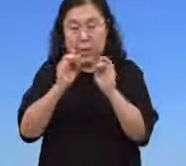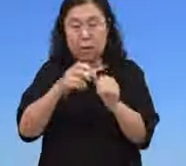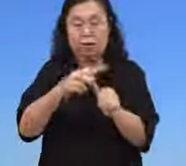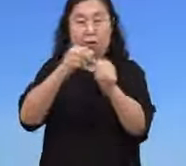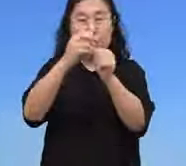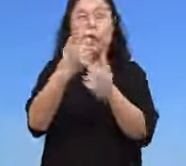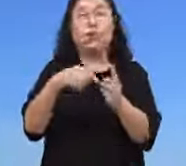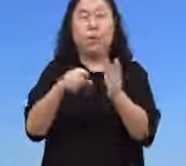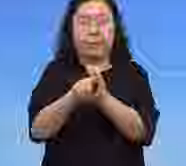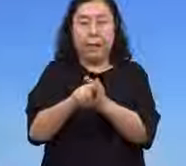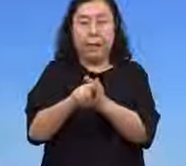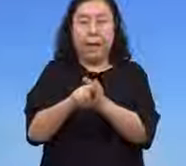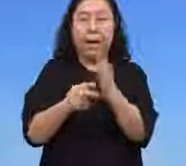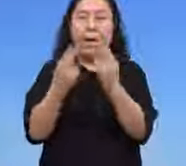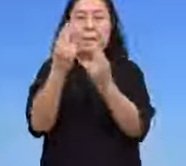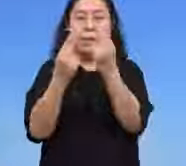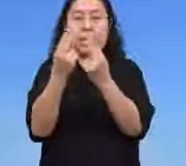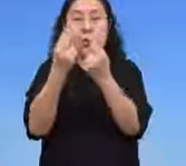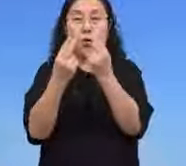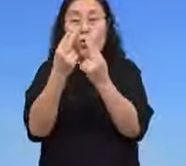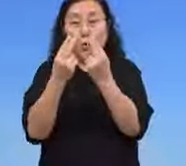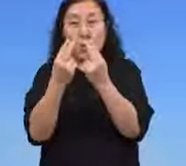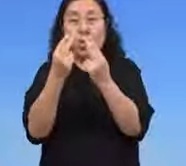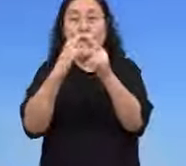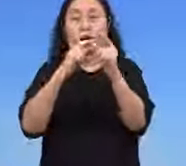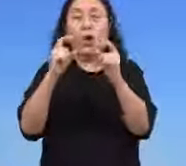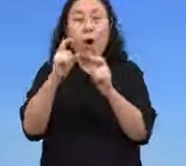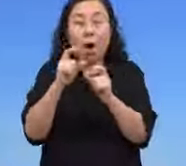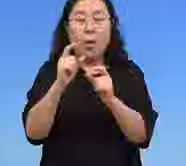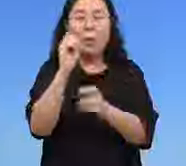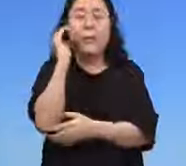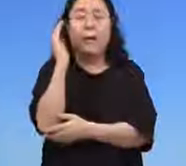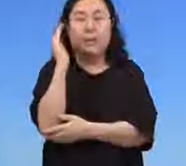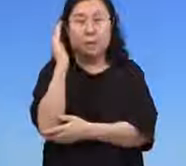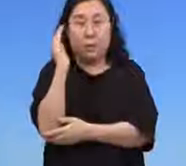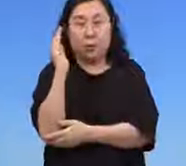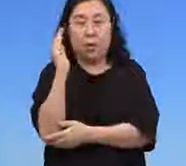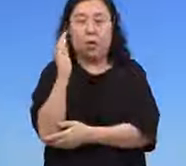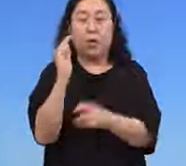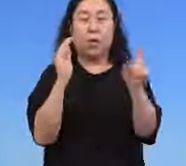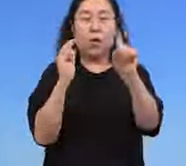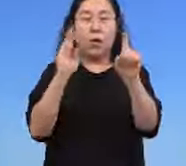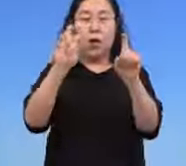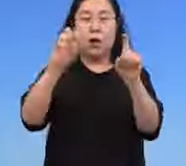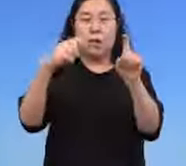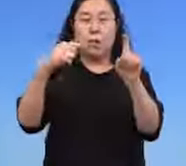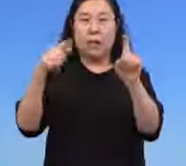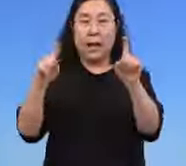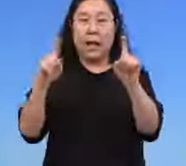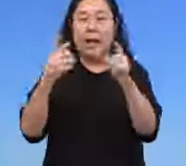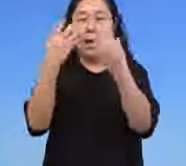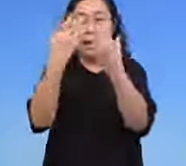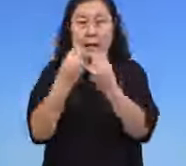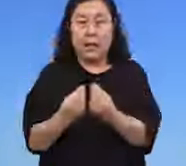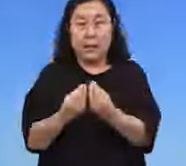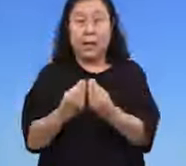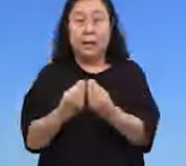더하여 말씀하시더니, 그래서 나온 게 열무나 이야기입니다. 이 열무나 이야기가 나온 배경을